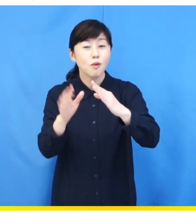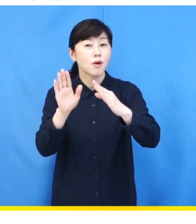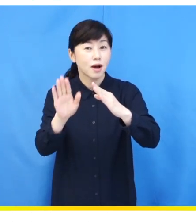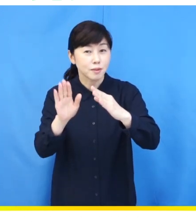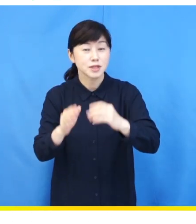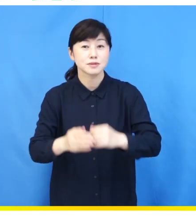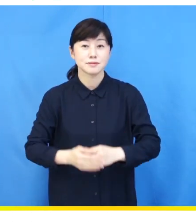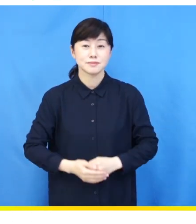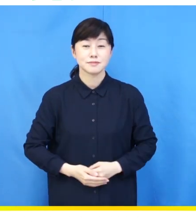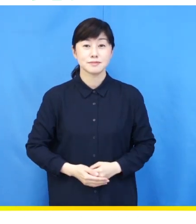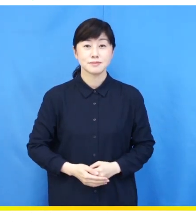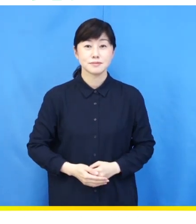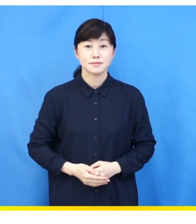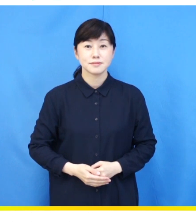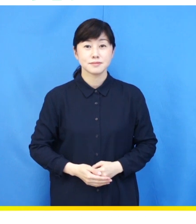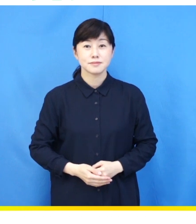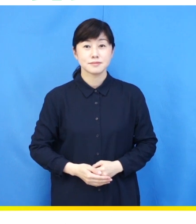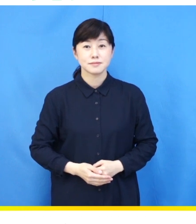ます